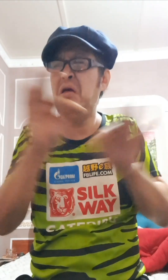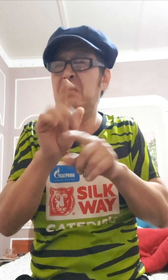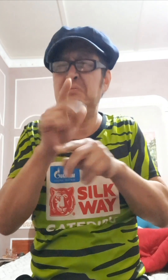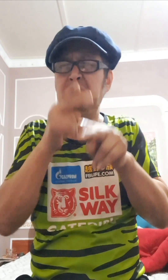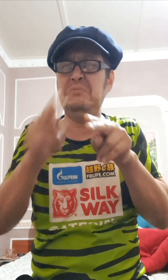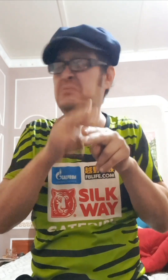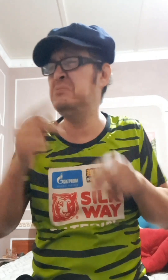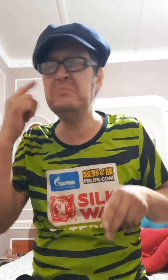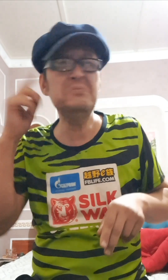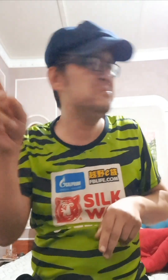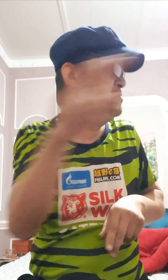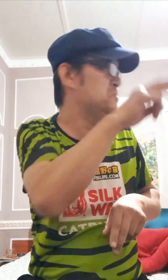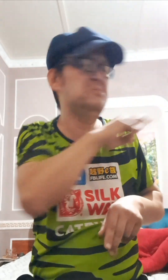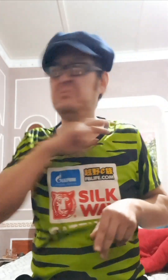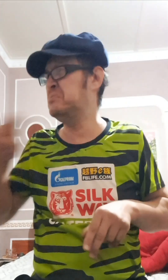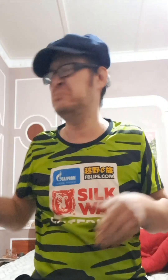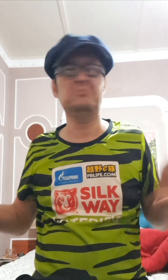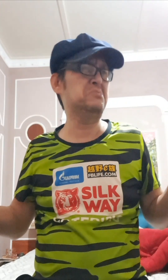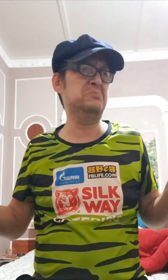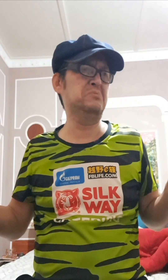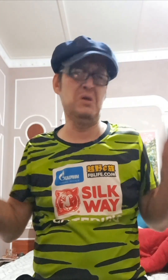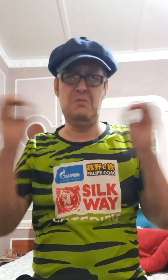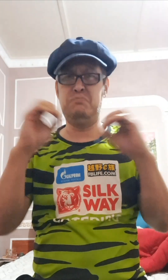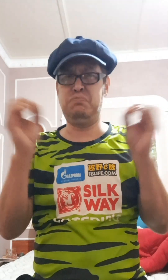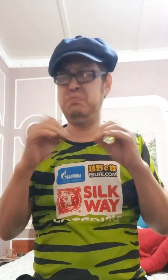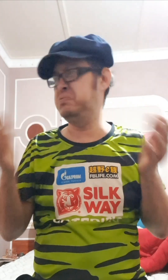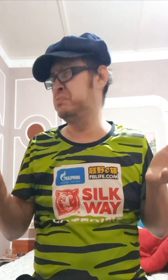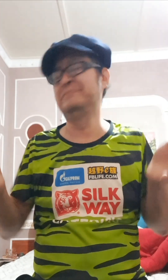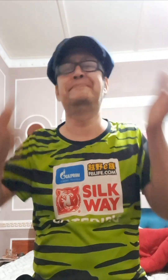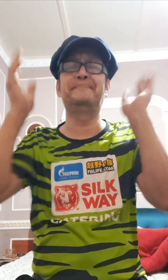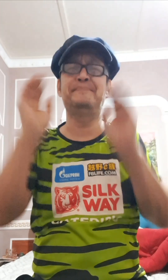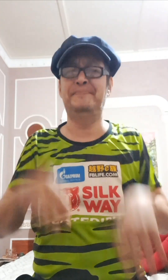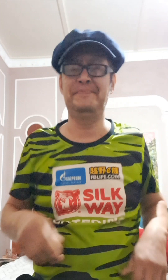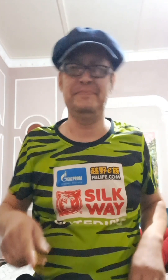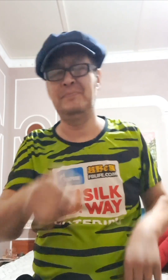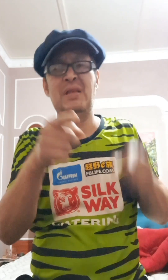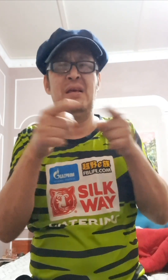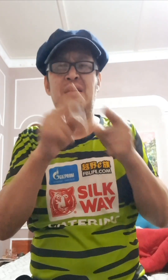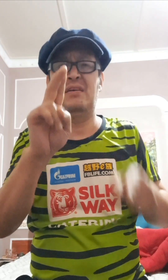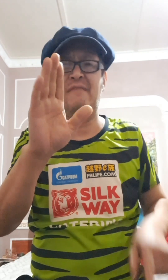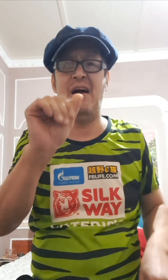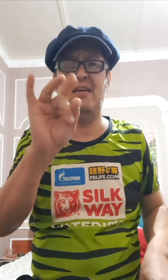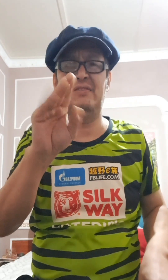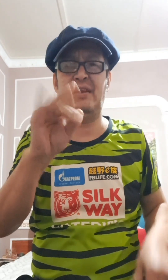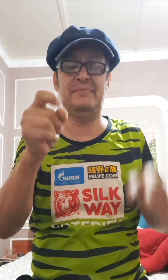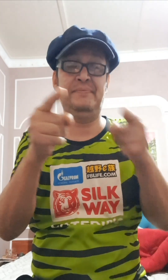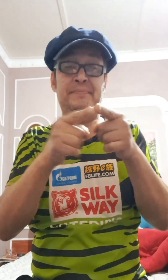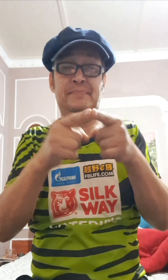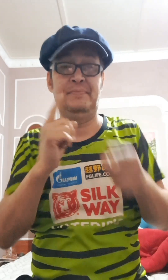madera que no son roble, buscando alternativas. La mala noticia es que la mayoría de ellas o no se doblan o tienen